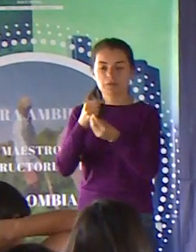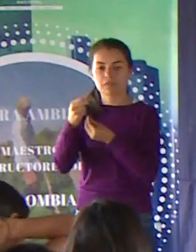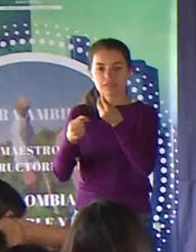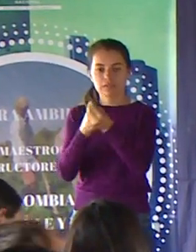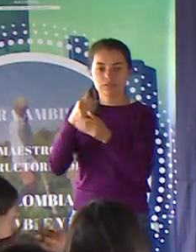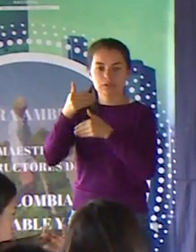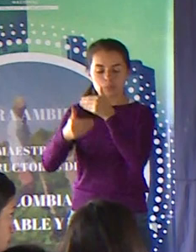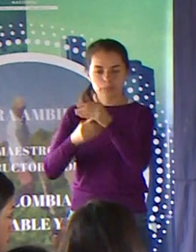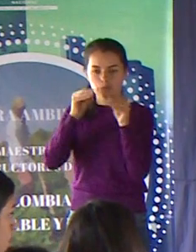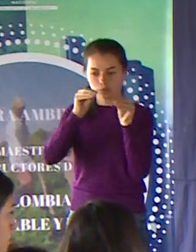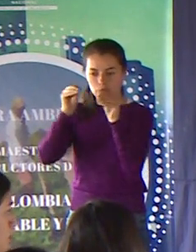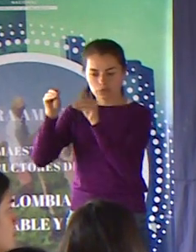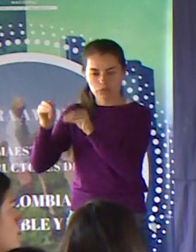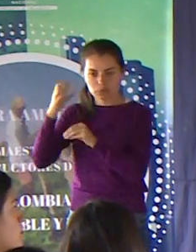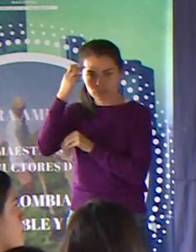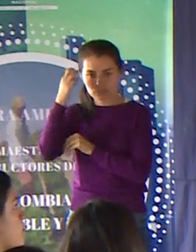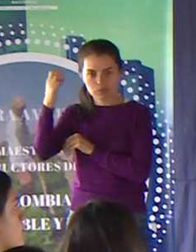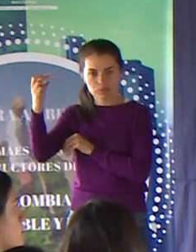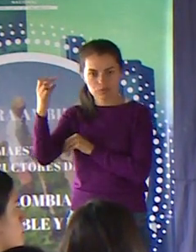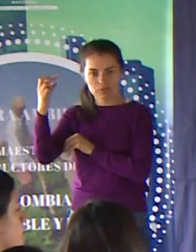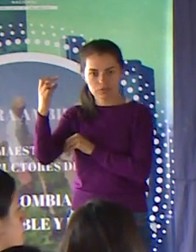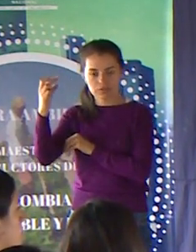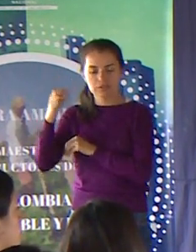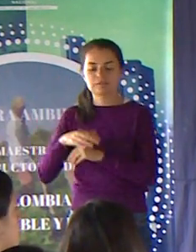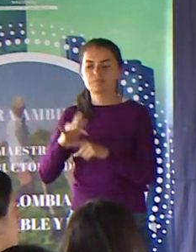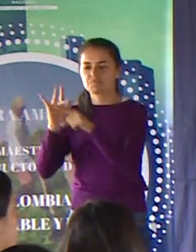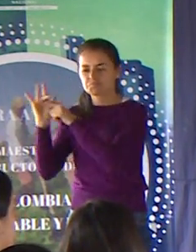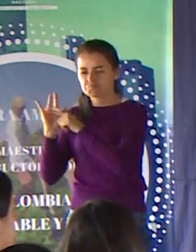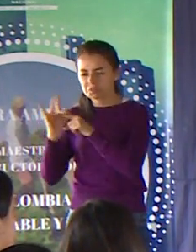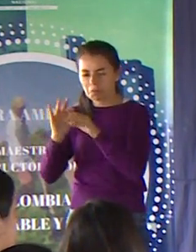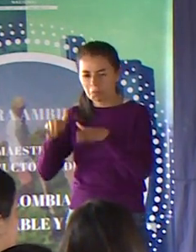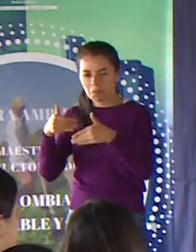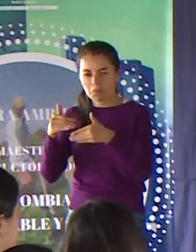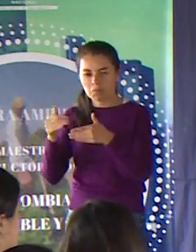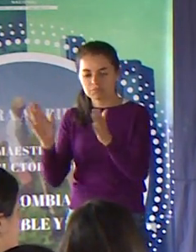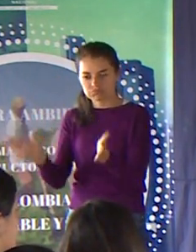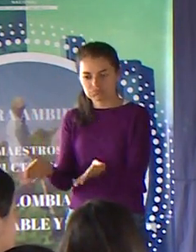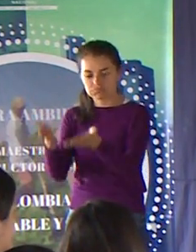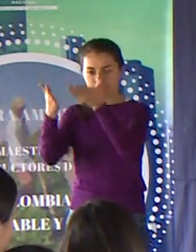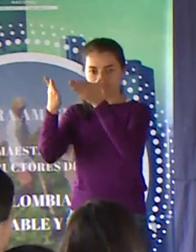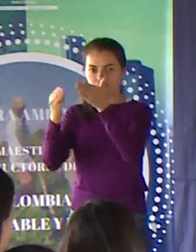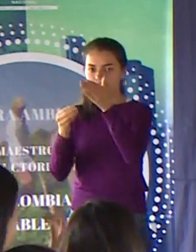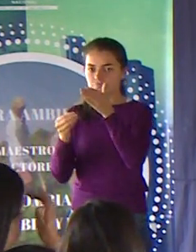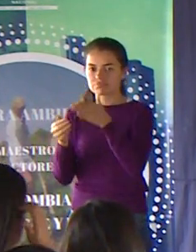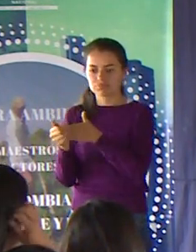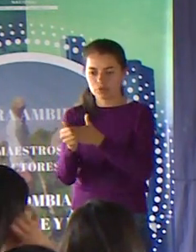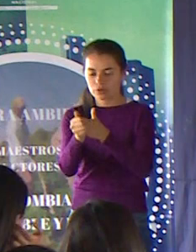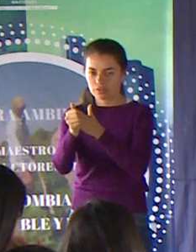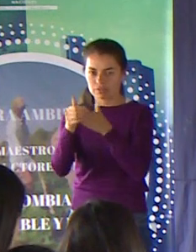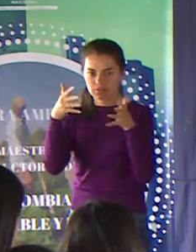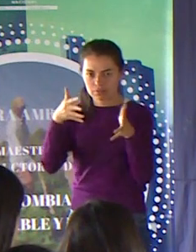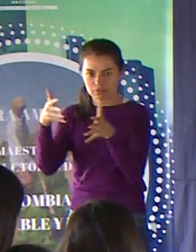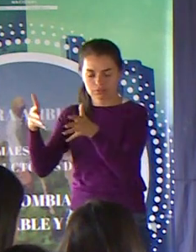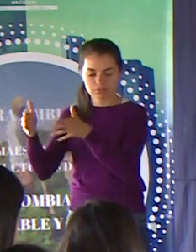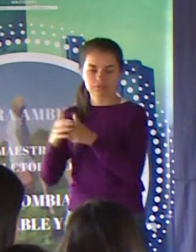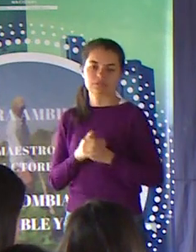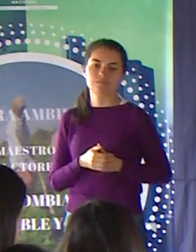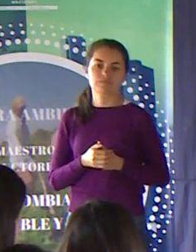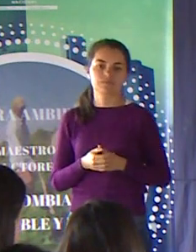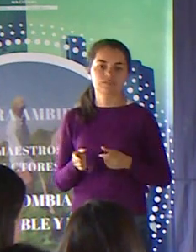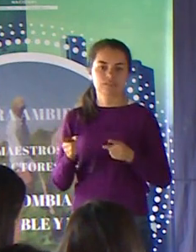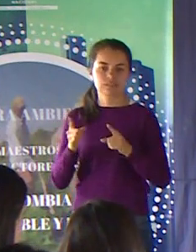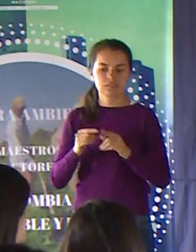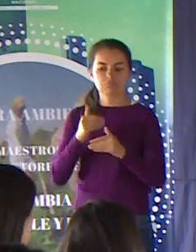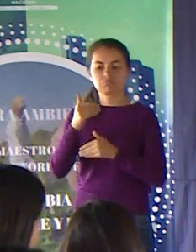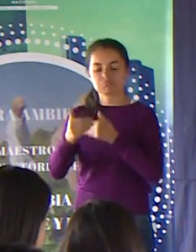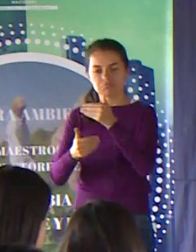de procesos de formación a profesionales, intervención para la mejora del aprendizaje y orientación educativa, participación en procesos de